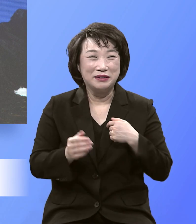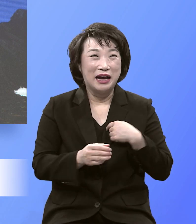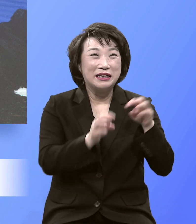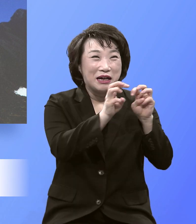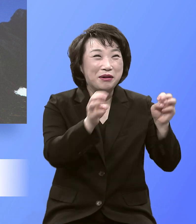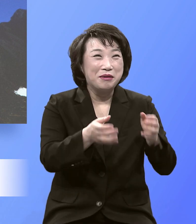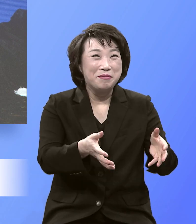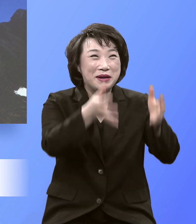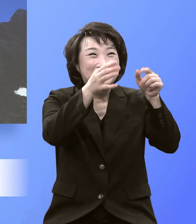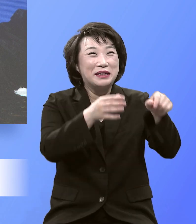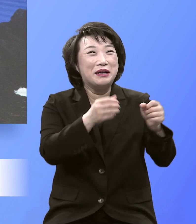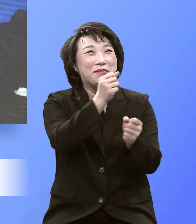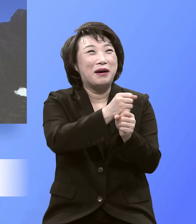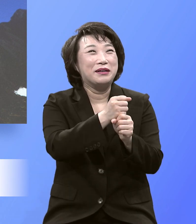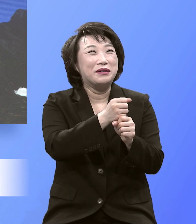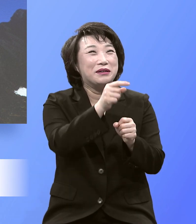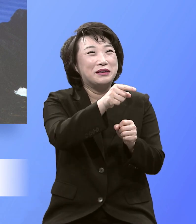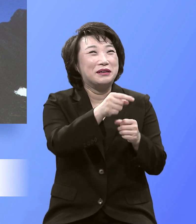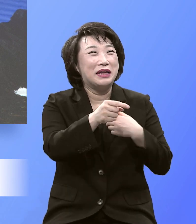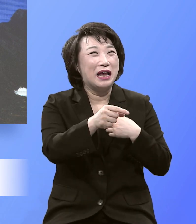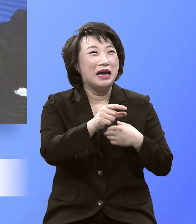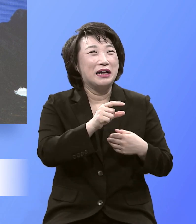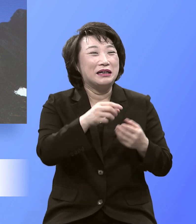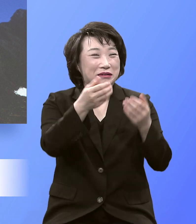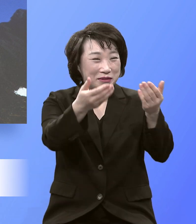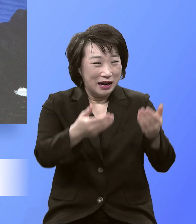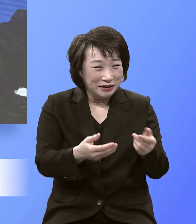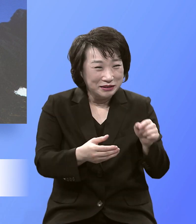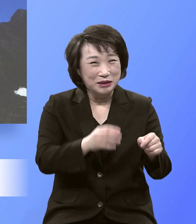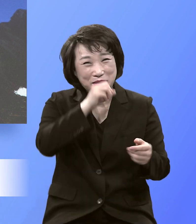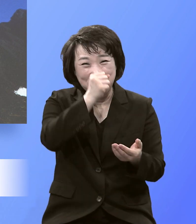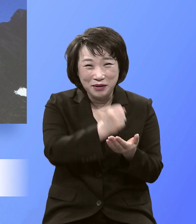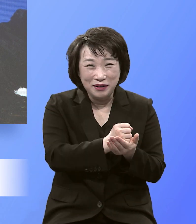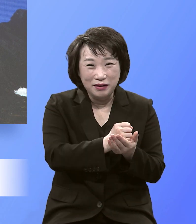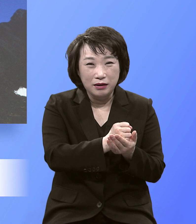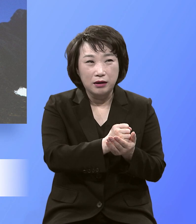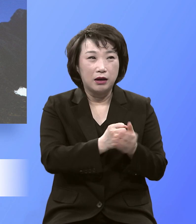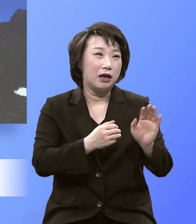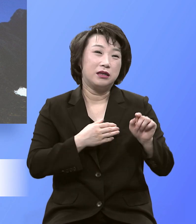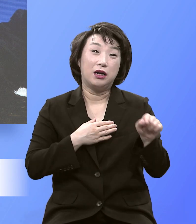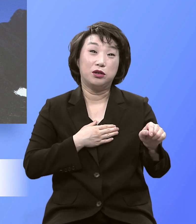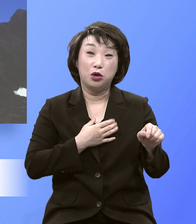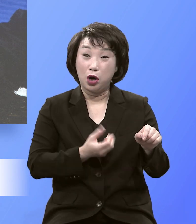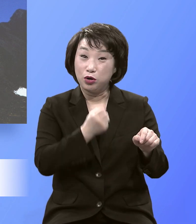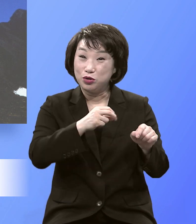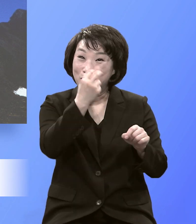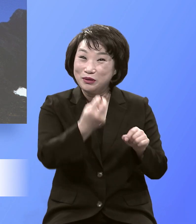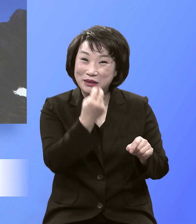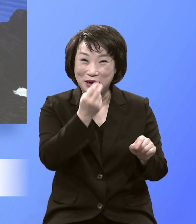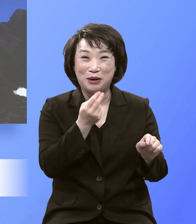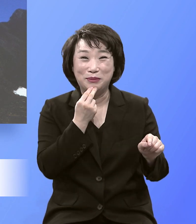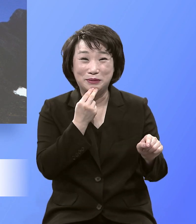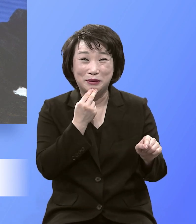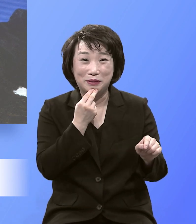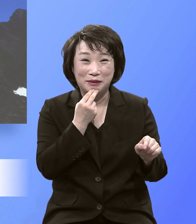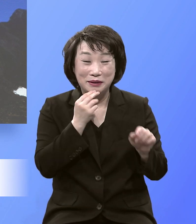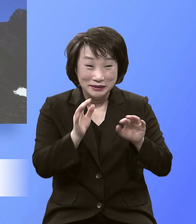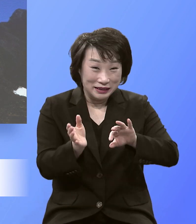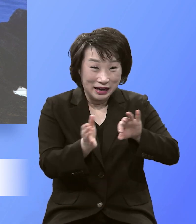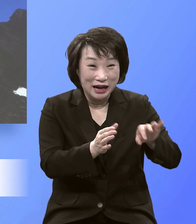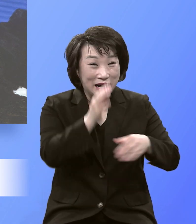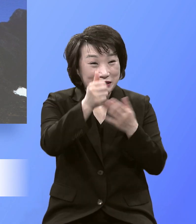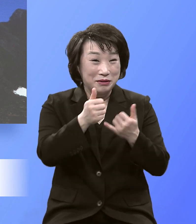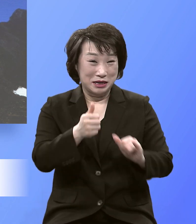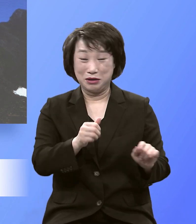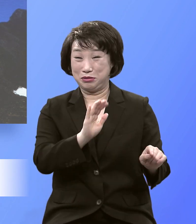상속해 주면 얼마나 좋을까? 그거로서는 영생 못해요. 하나님의 자녀가